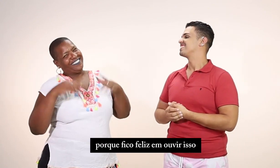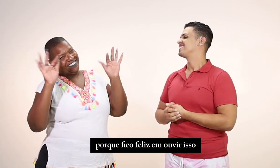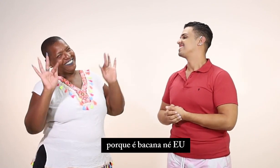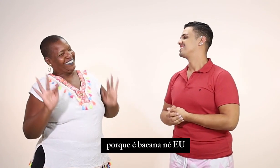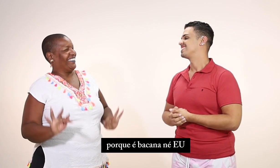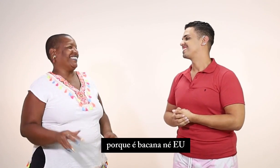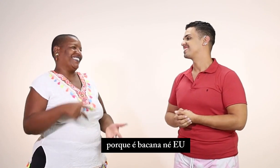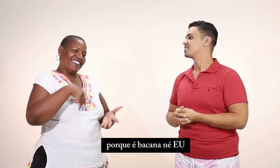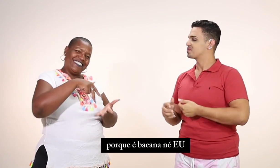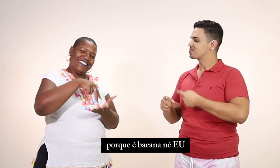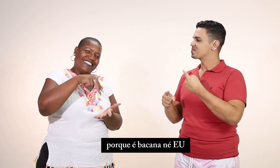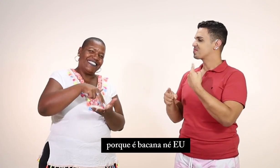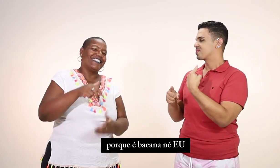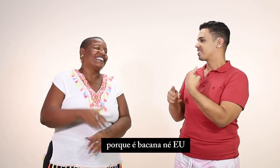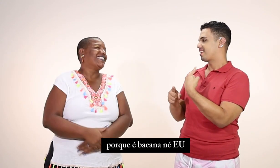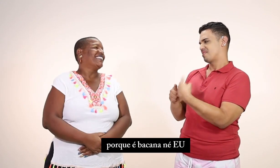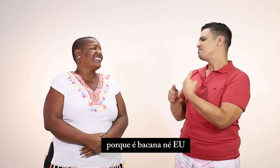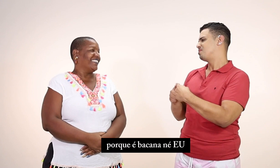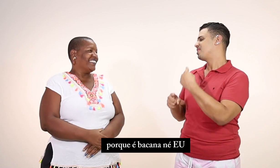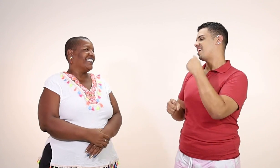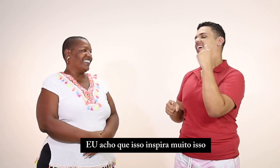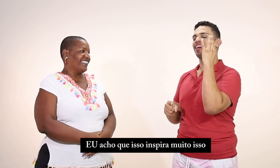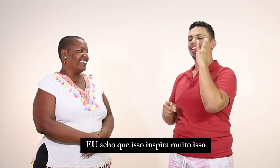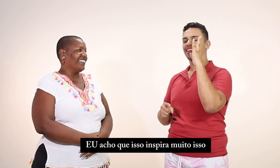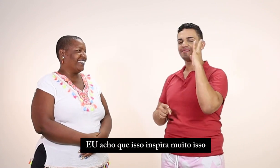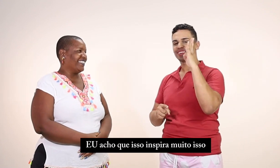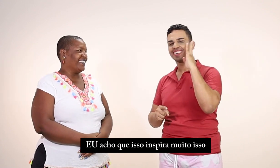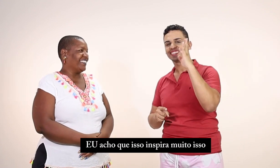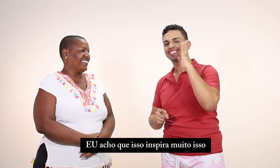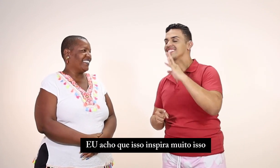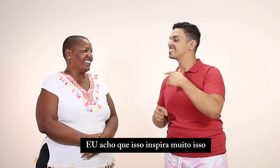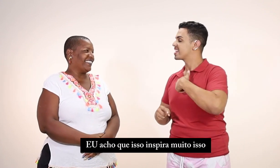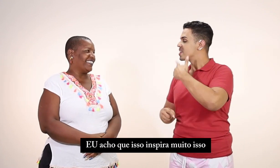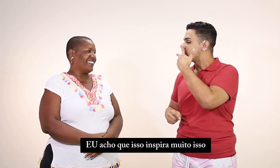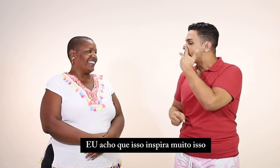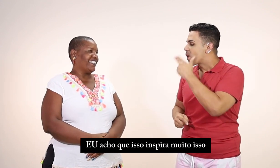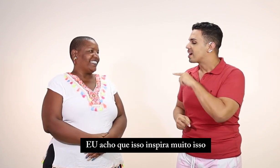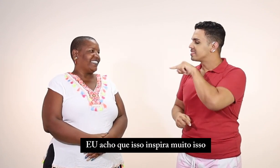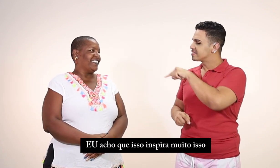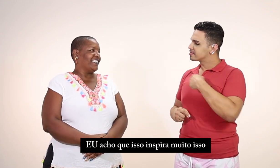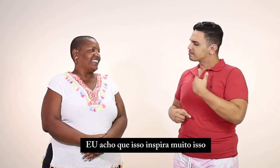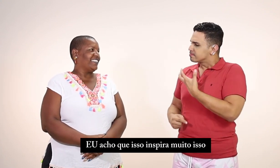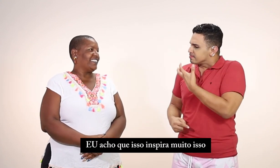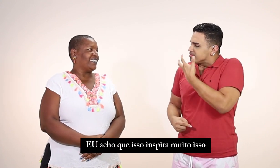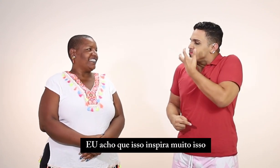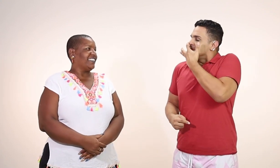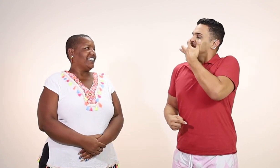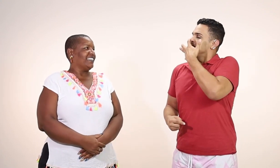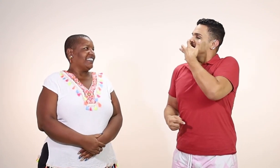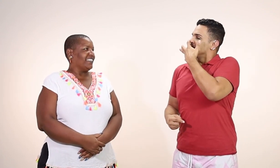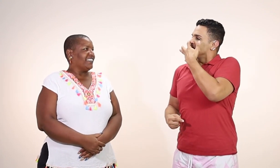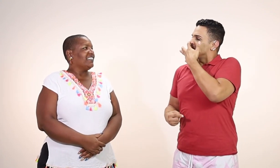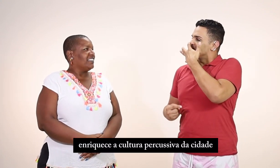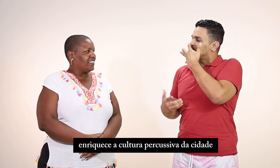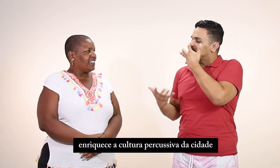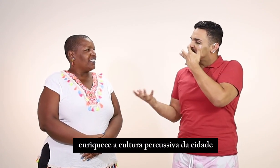isso. Porque é bacana, né? Eu acho que isso inspira muito, isso enriquece a